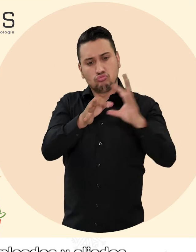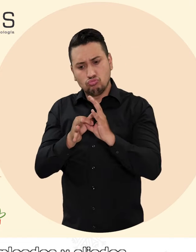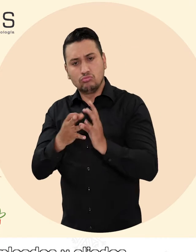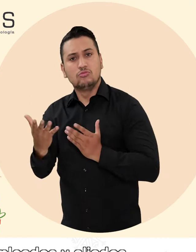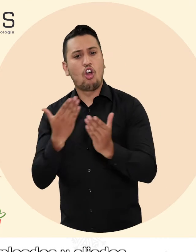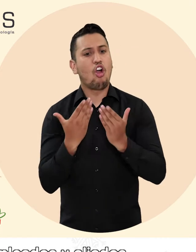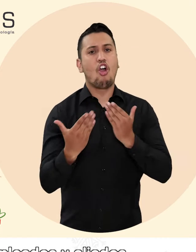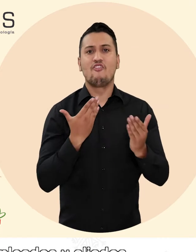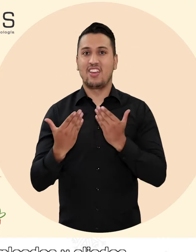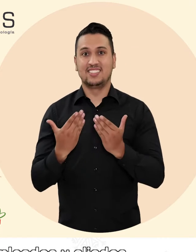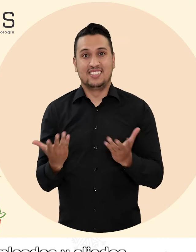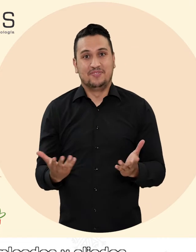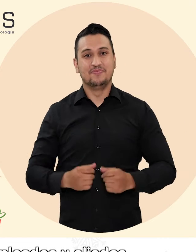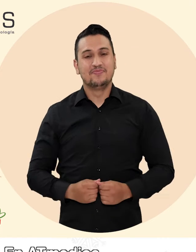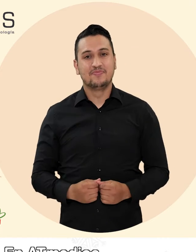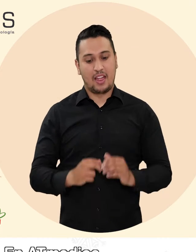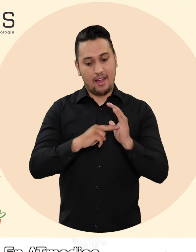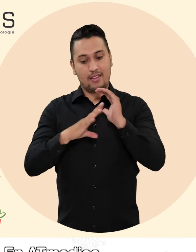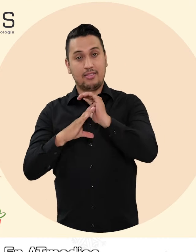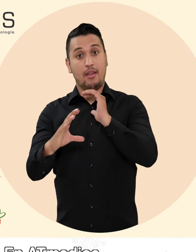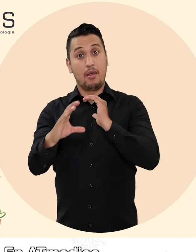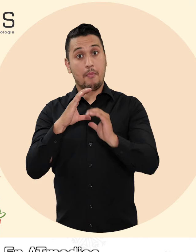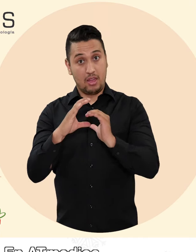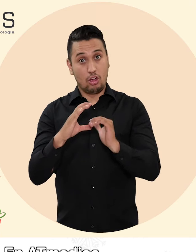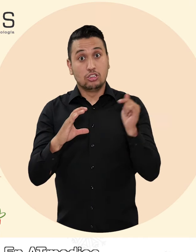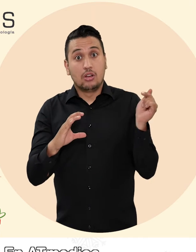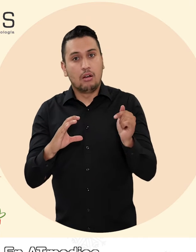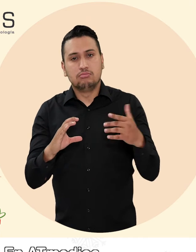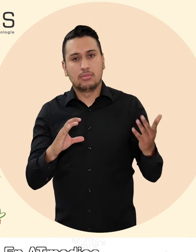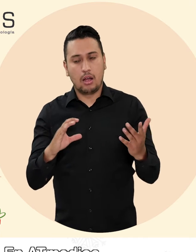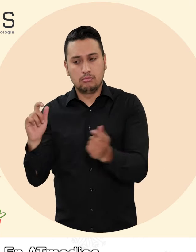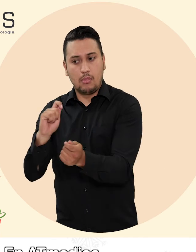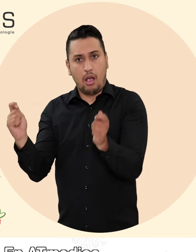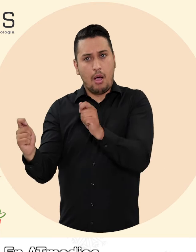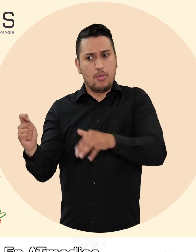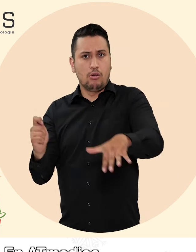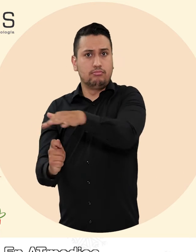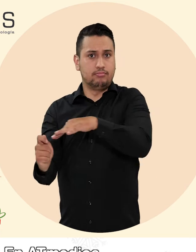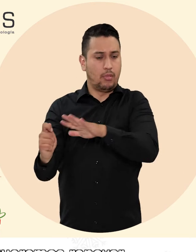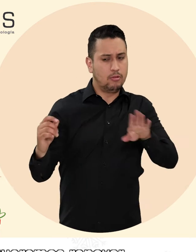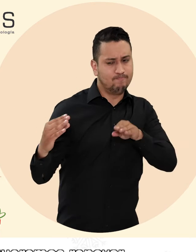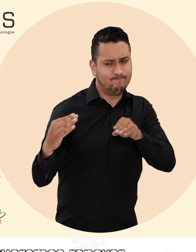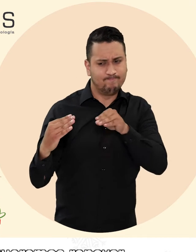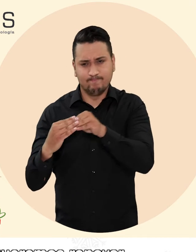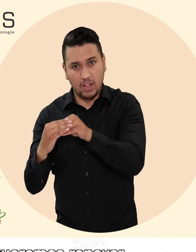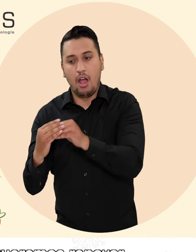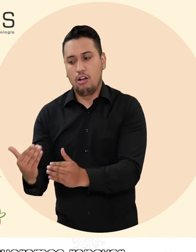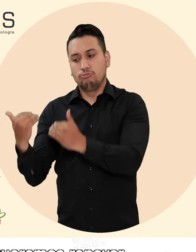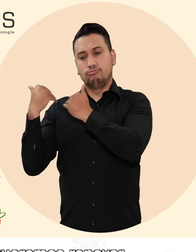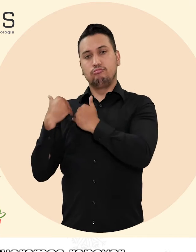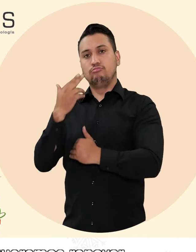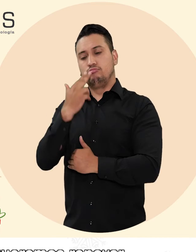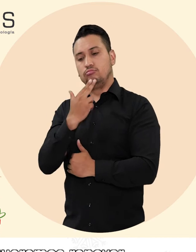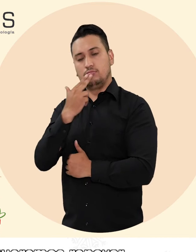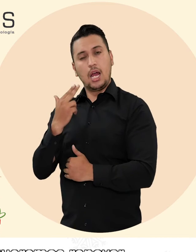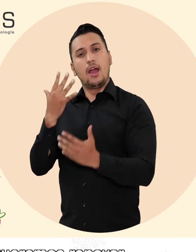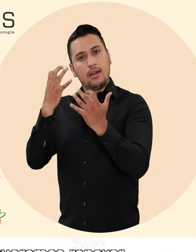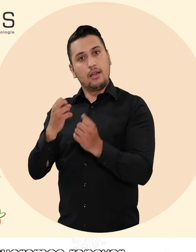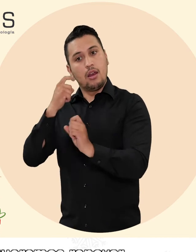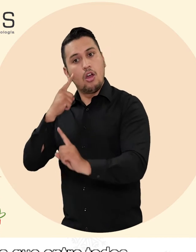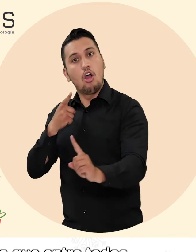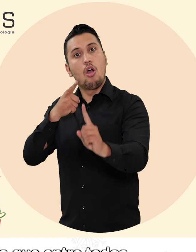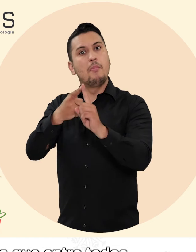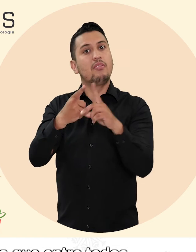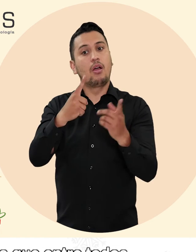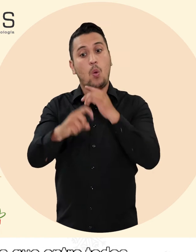por confiar en nosotros. En AT Medios nos adaptamos a los cambios y queremos renovar nuestro